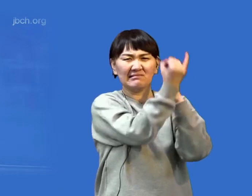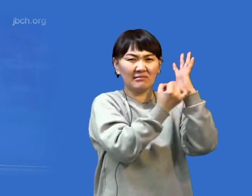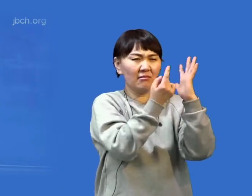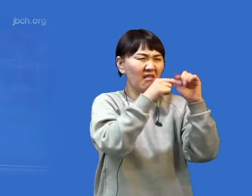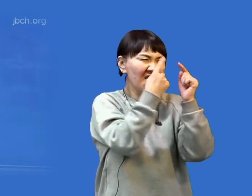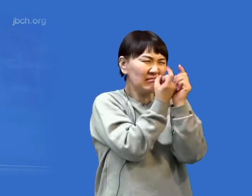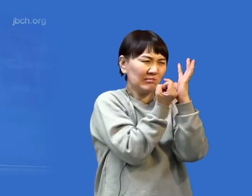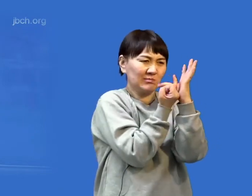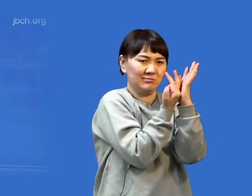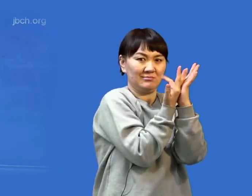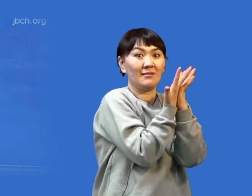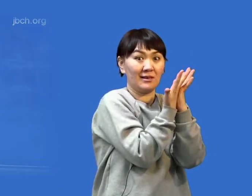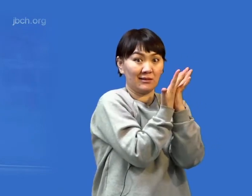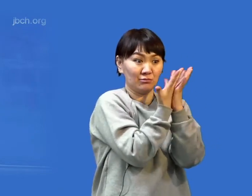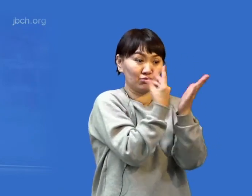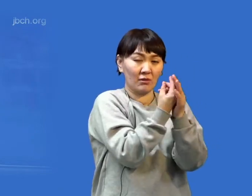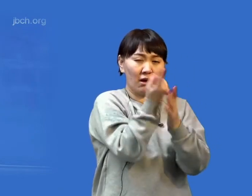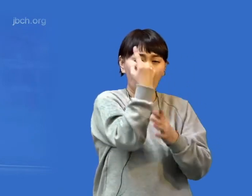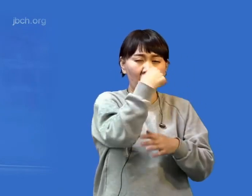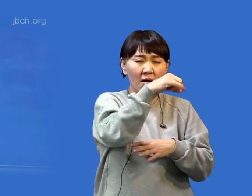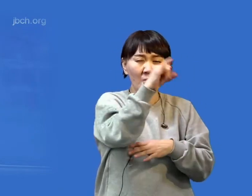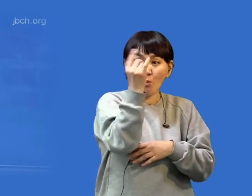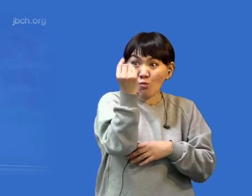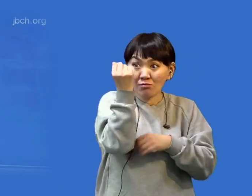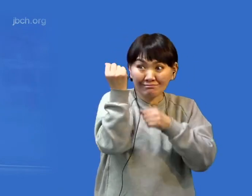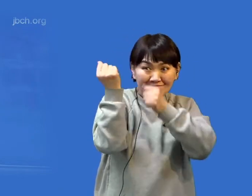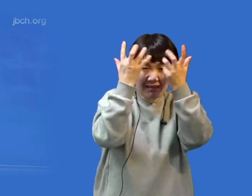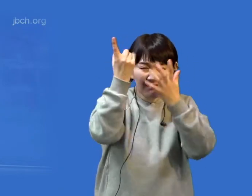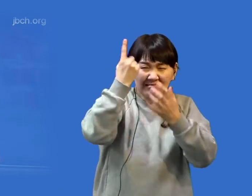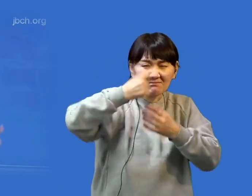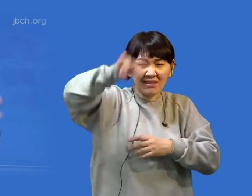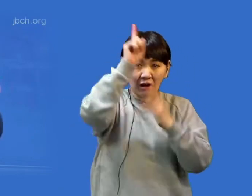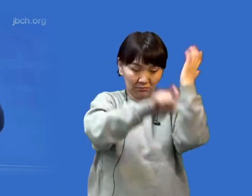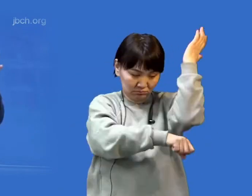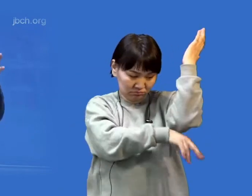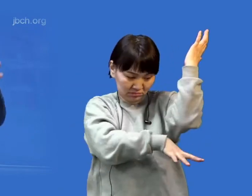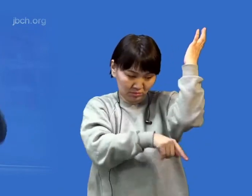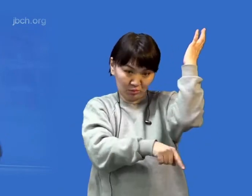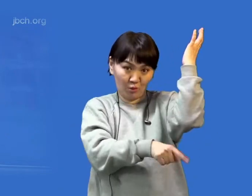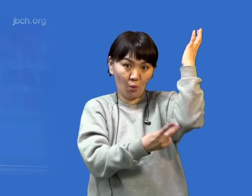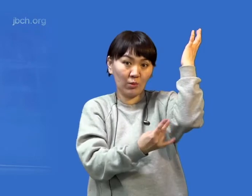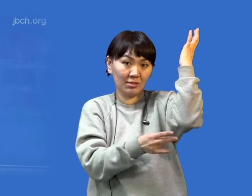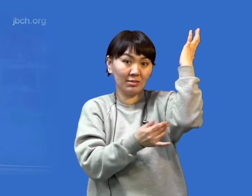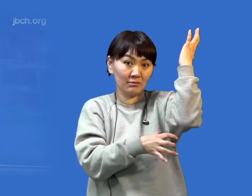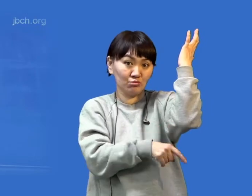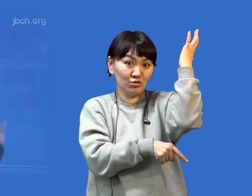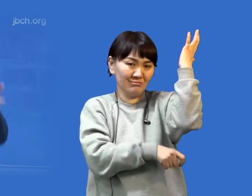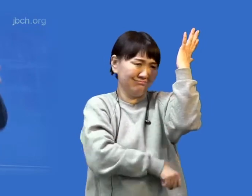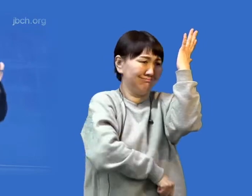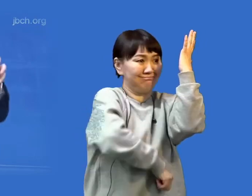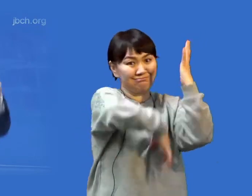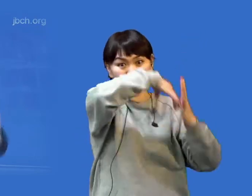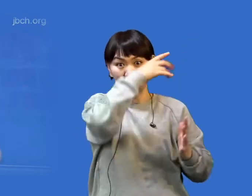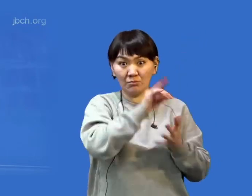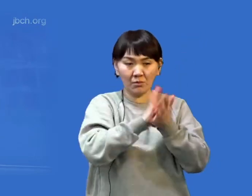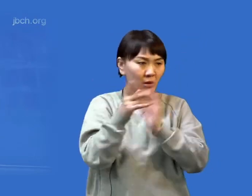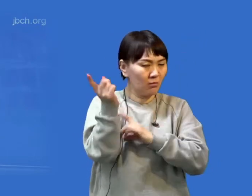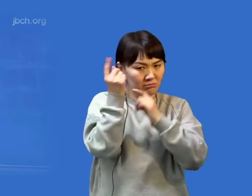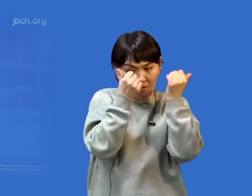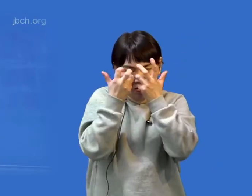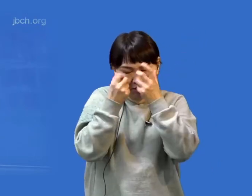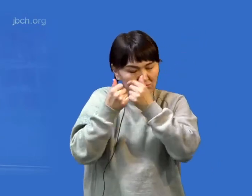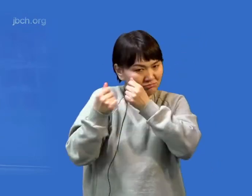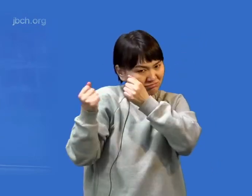Хорон муугийн үндэс мөн. Тэгээ мөнгөнд дурлана гэдэг чинь мөнгөнд бүр ингээл шунхаарад л мөнгөн сэтгэлээ алдаад